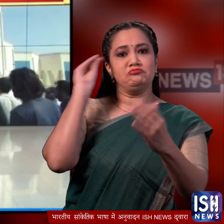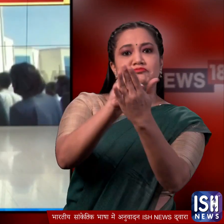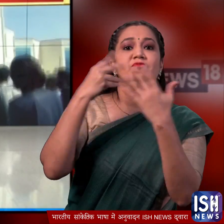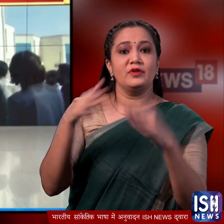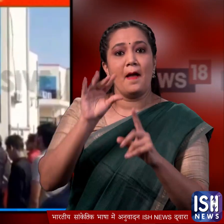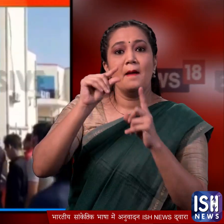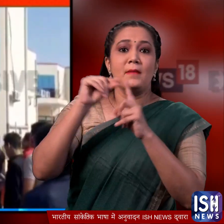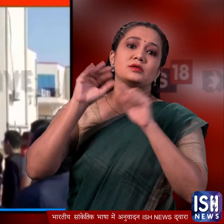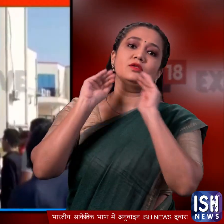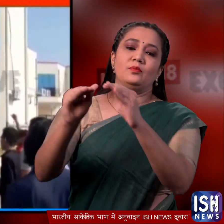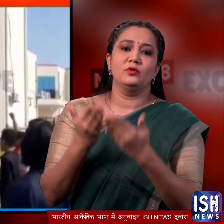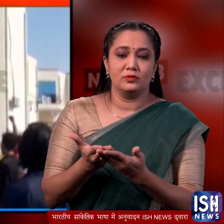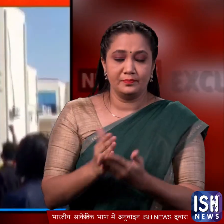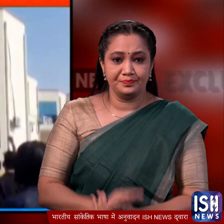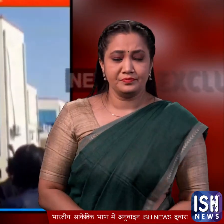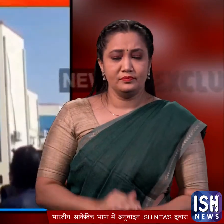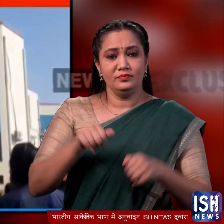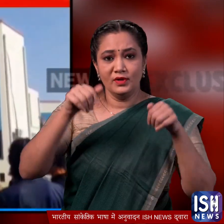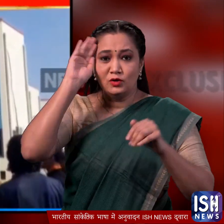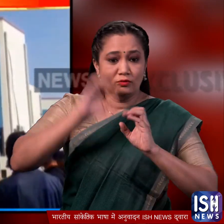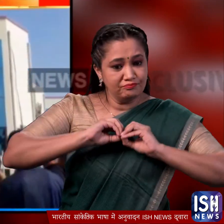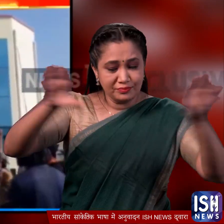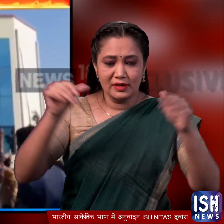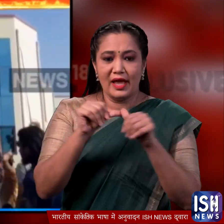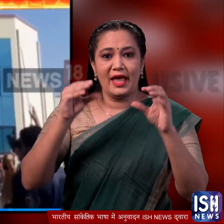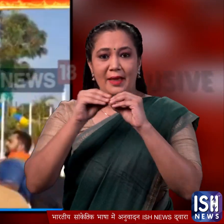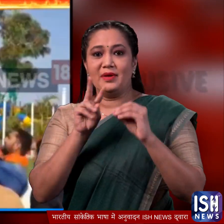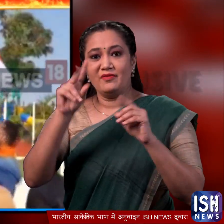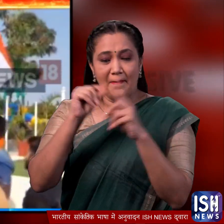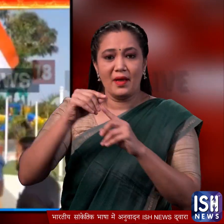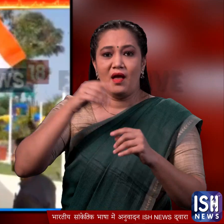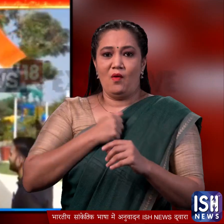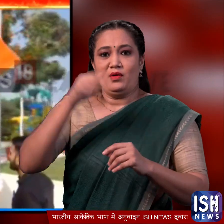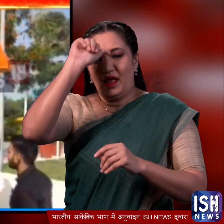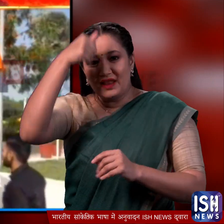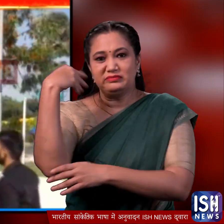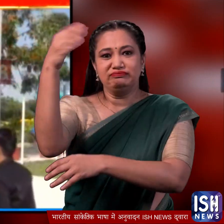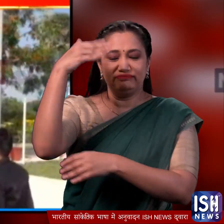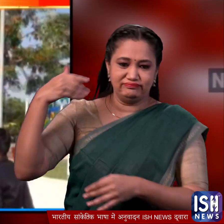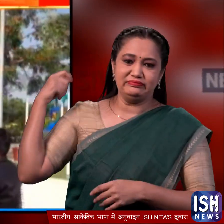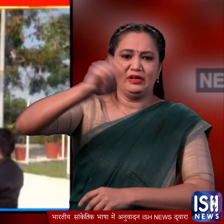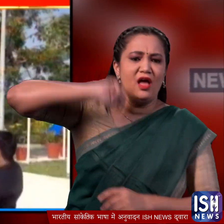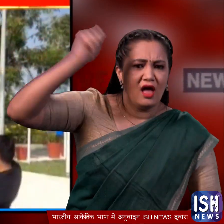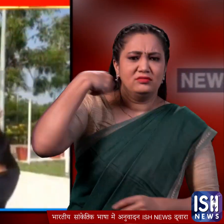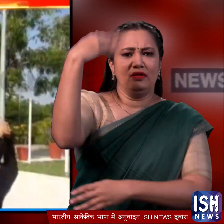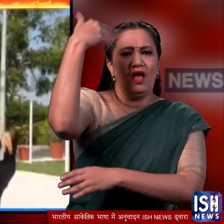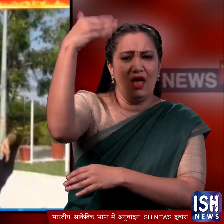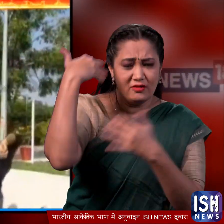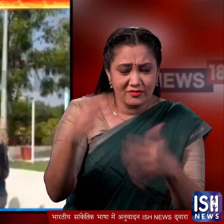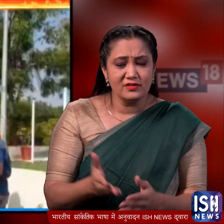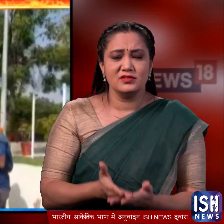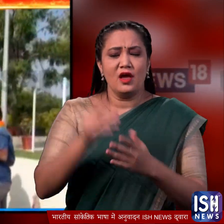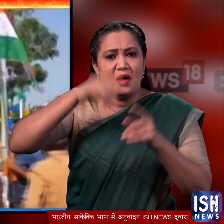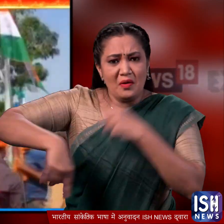डाला और जैसे ही ये बात फैली, एबीवीपी के कार्यकर्ता तिरंगा लेकर स्कूल के सामने प्रदर्शन करने पहुंच गए।